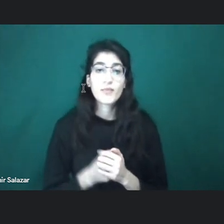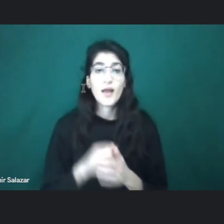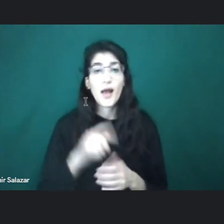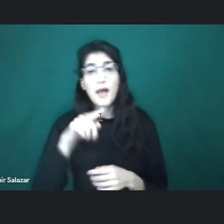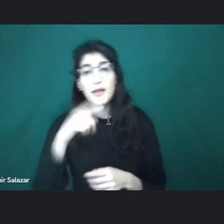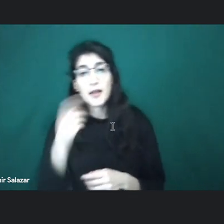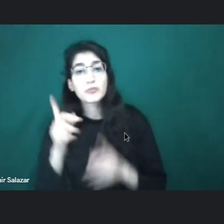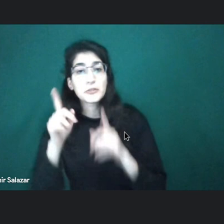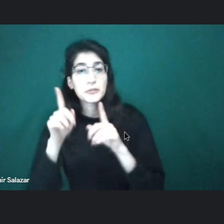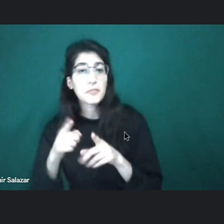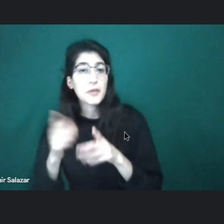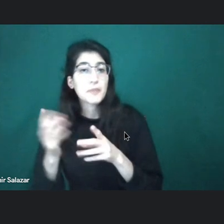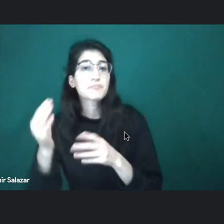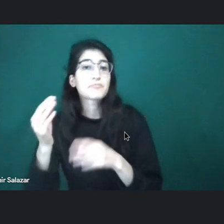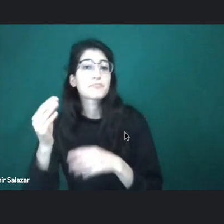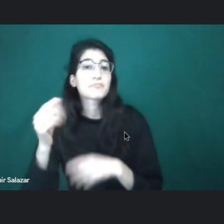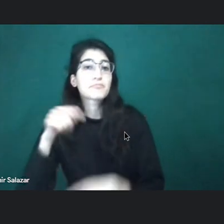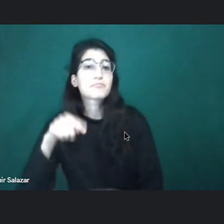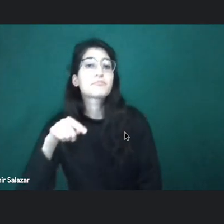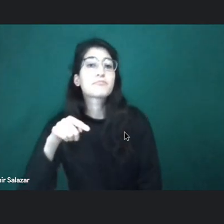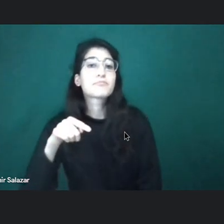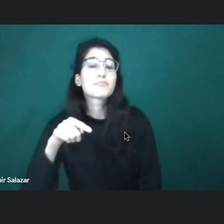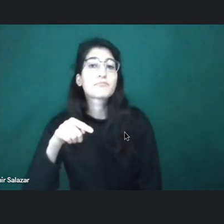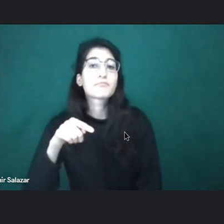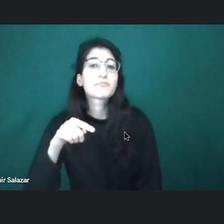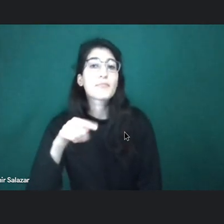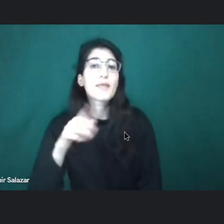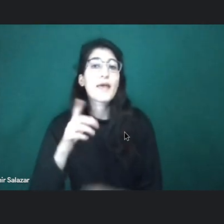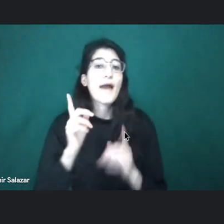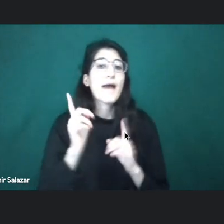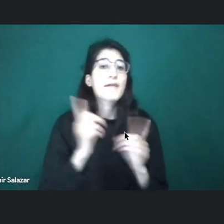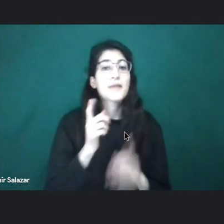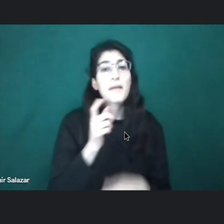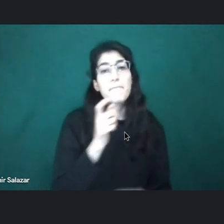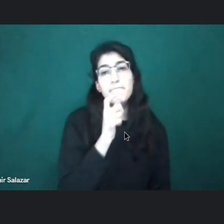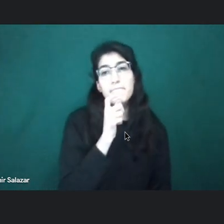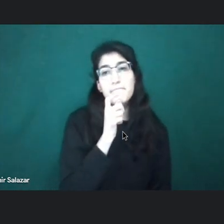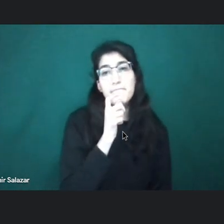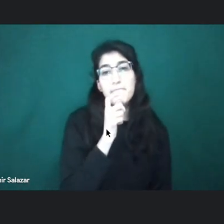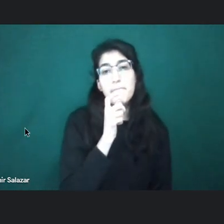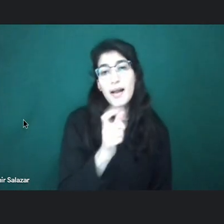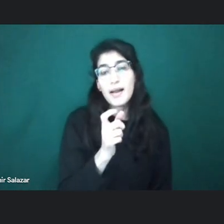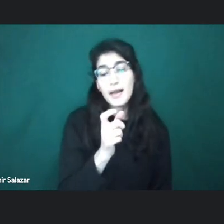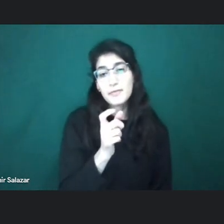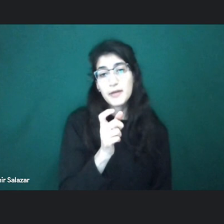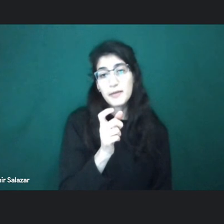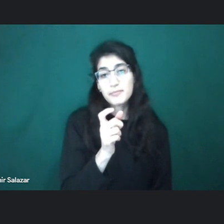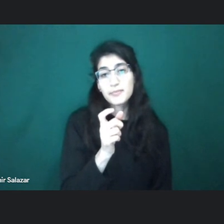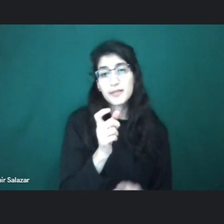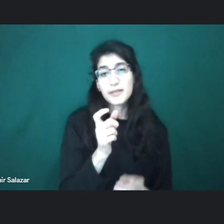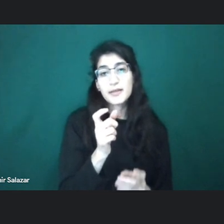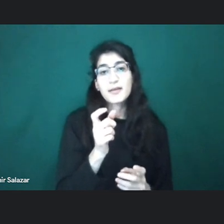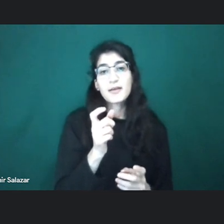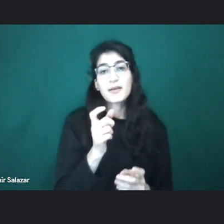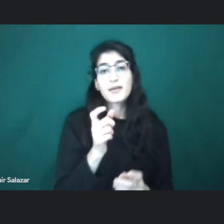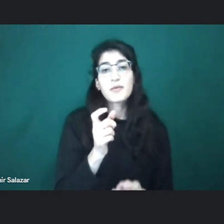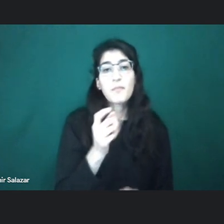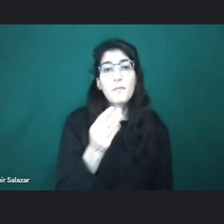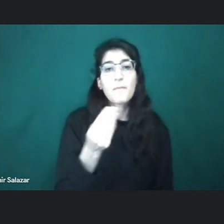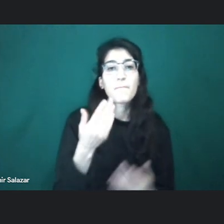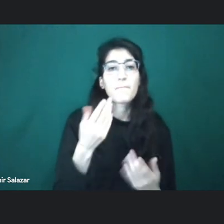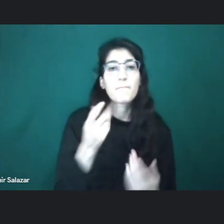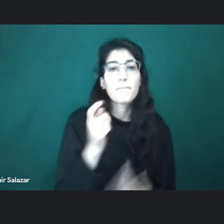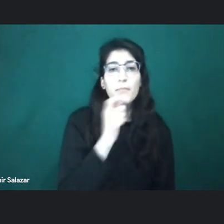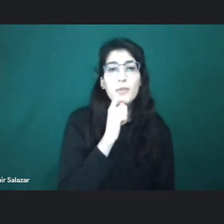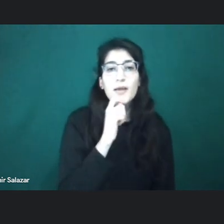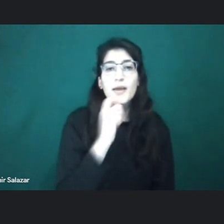hay palabras que ya tienen una parte intrínseca y otras que se le agrega. Si yo dijese ese en access, no, porque ya